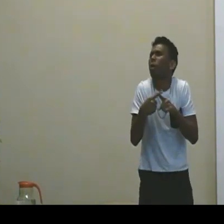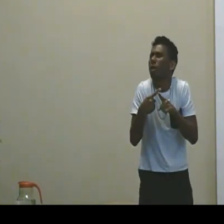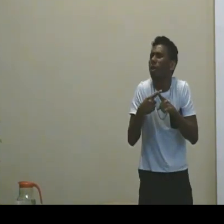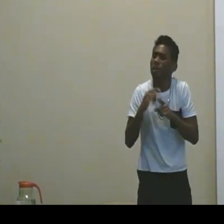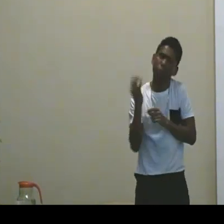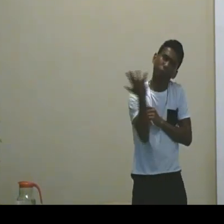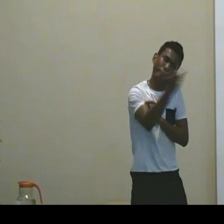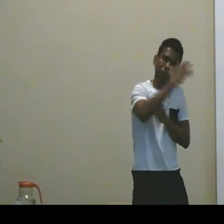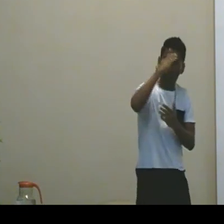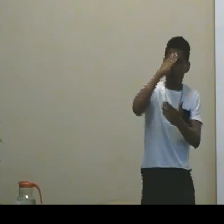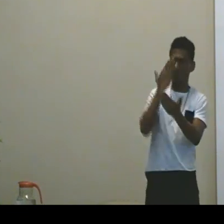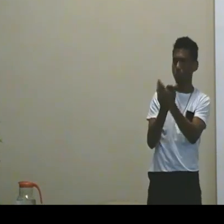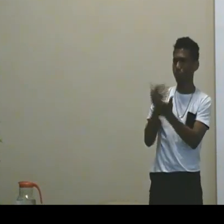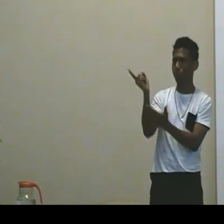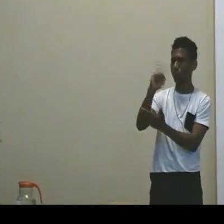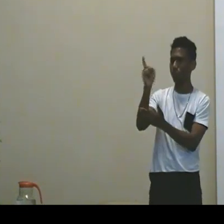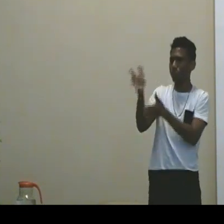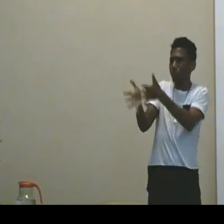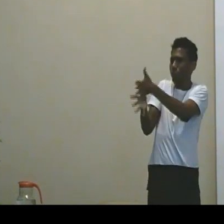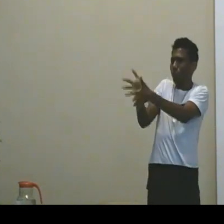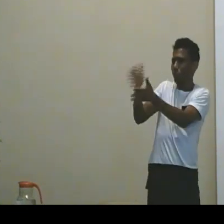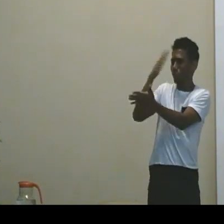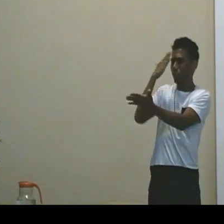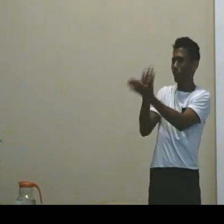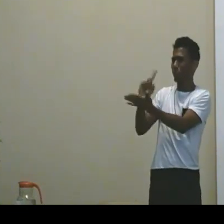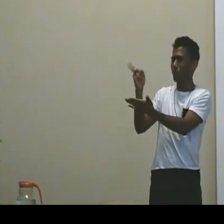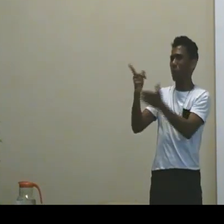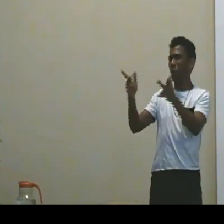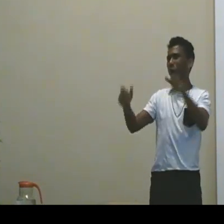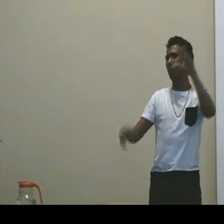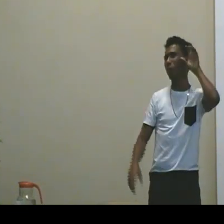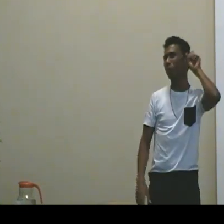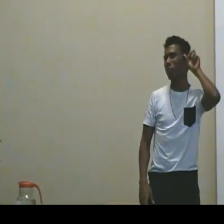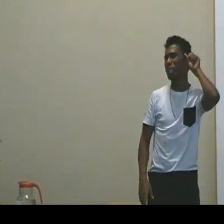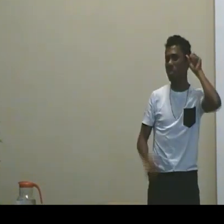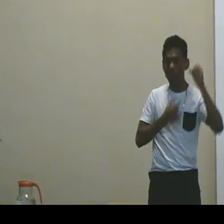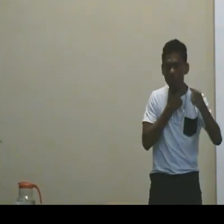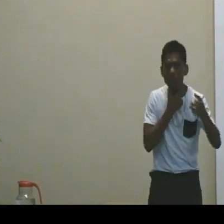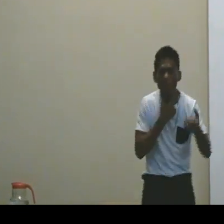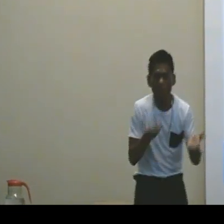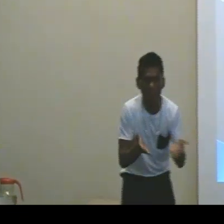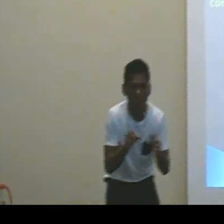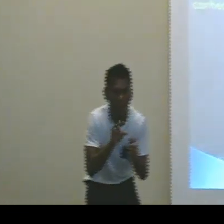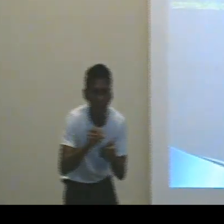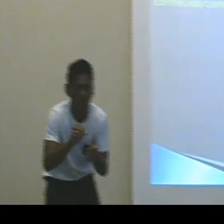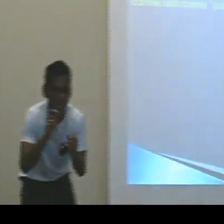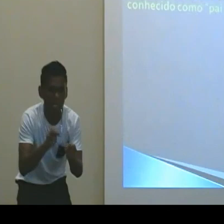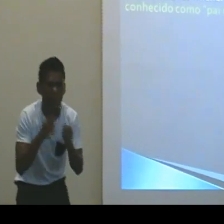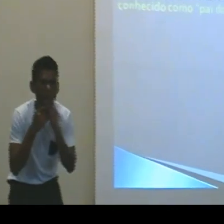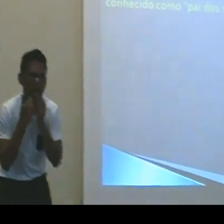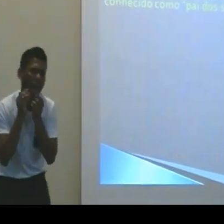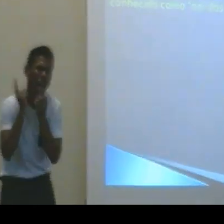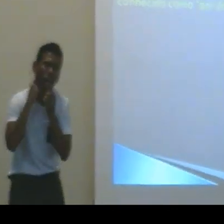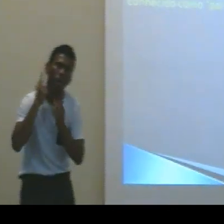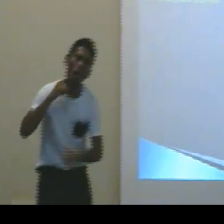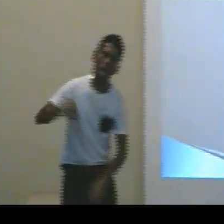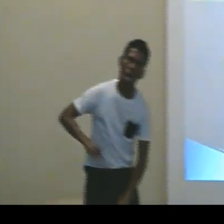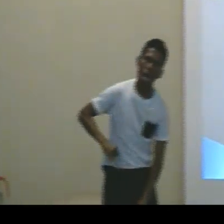surdos, de ensino de fala, porque as pessoas não acreditavam que as línguas de sinais ou os gestos que eles usavam, vamos